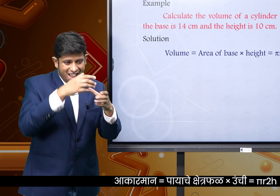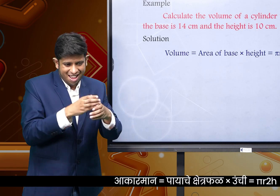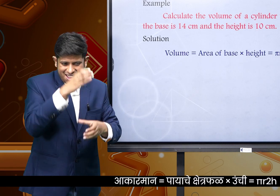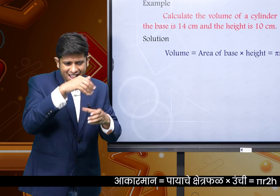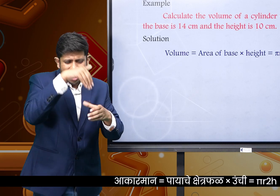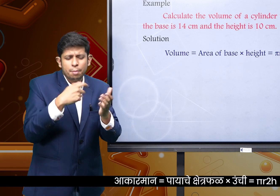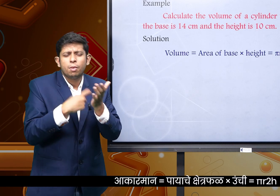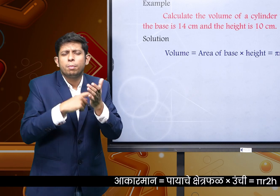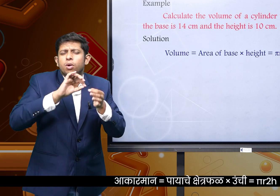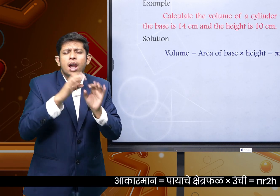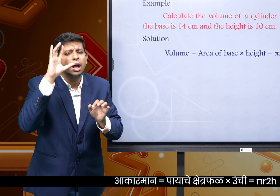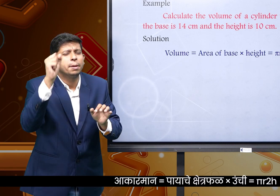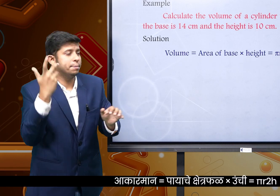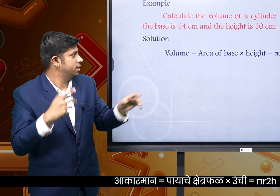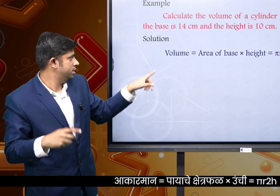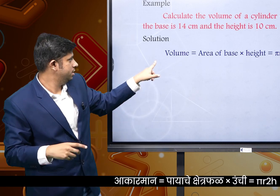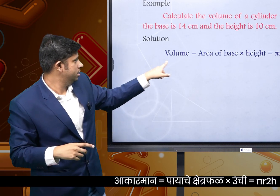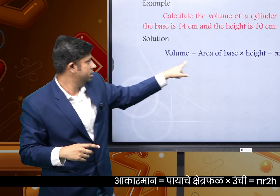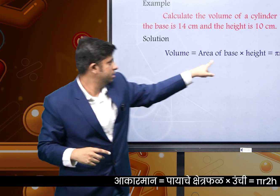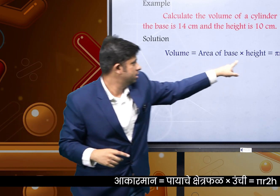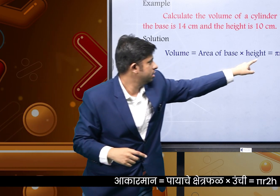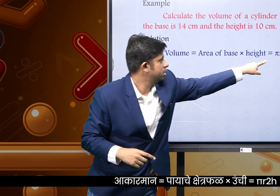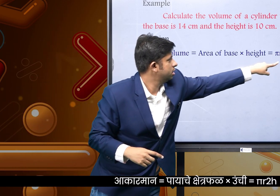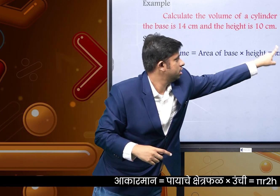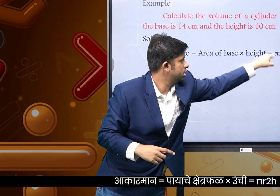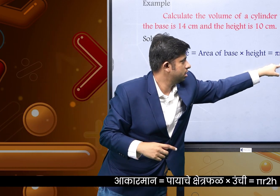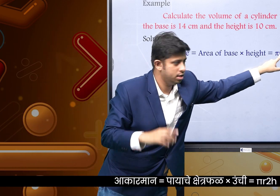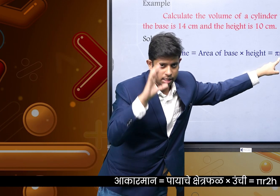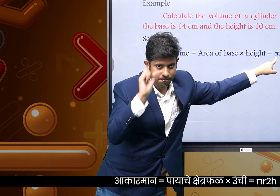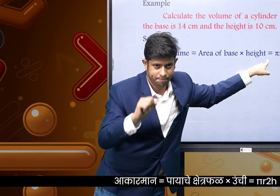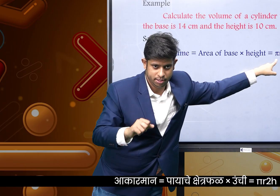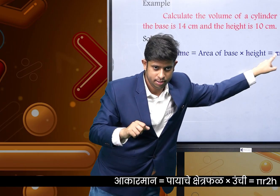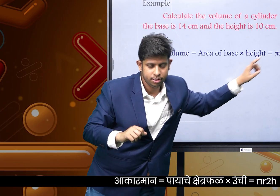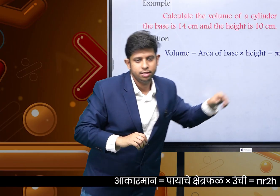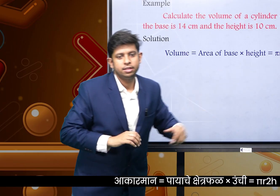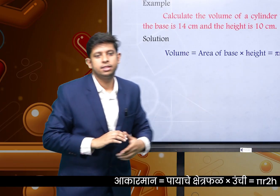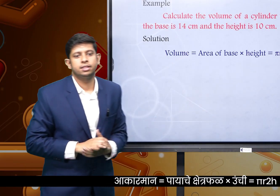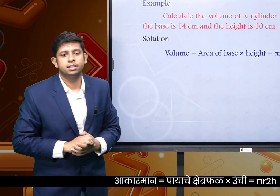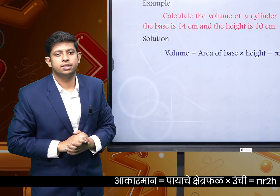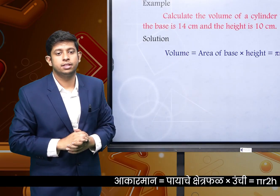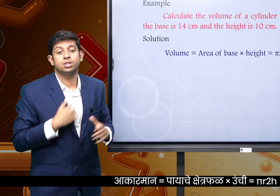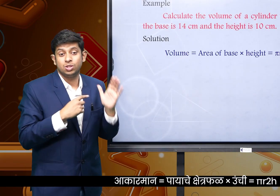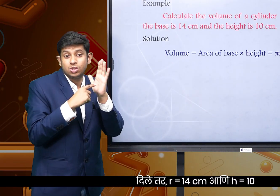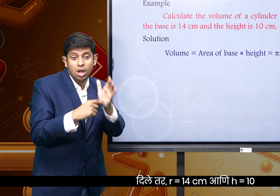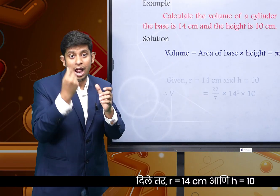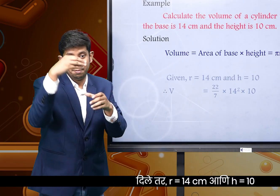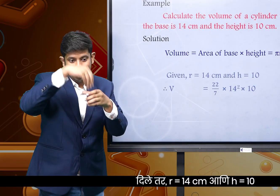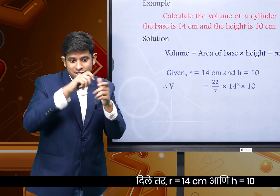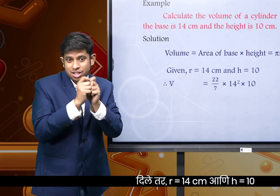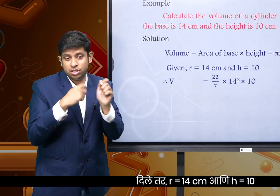आकारमान बरोबर पायाचे क्षेत्रफळ गुणिले उंची बरोबर पाय आर स्क्वेअर h. पाय आरचा वर्ग h दिले तर